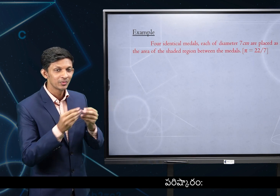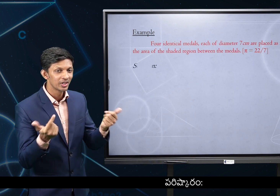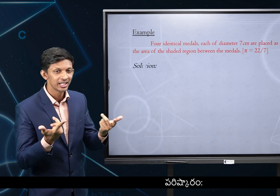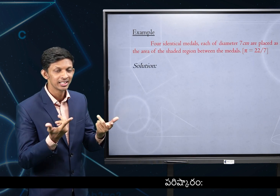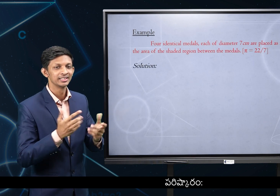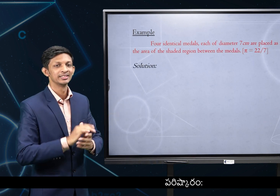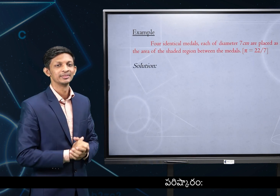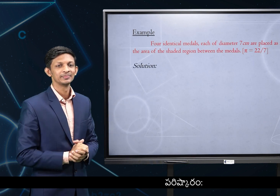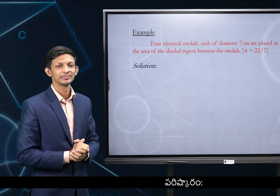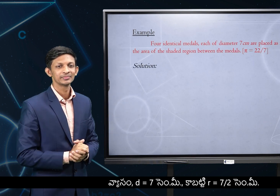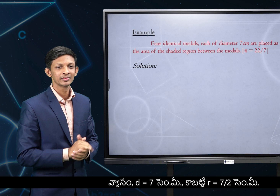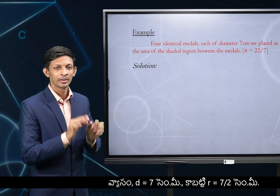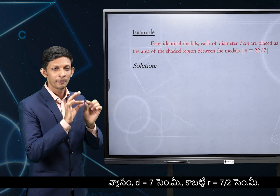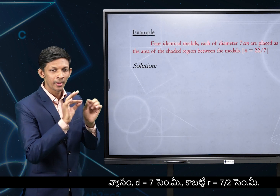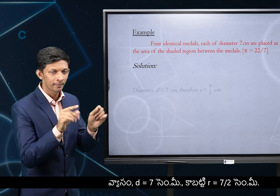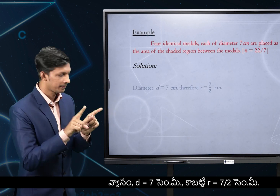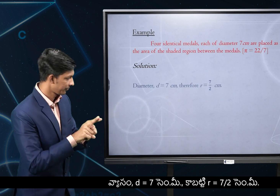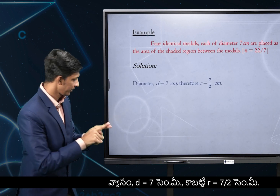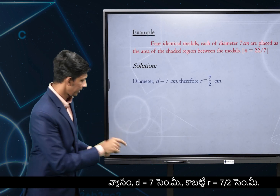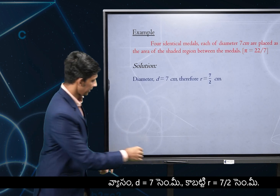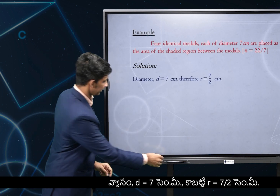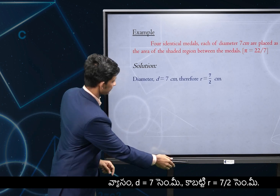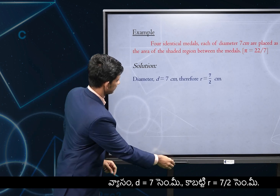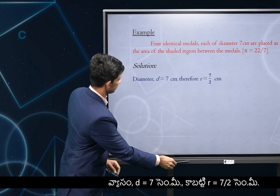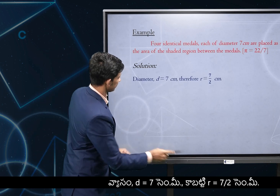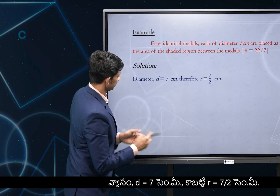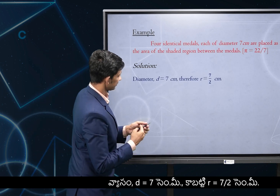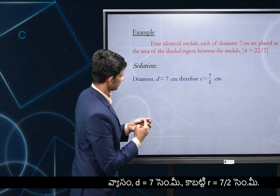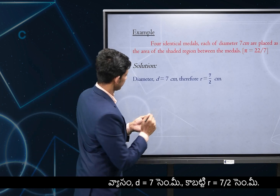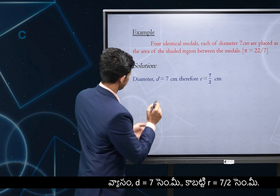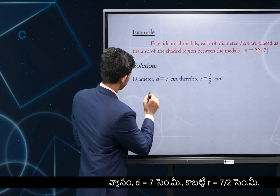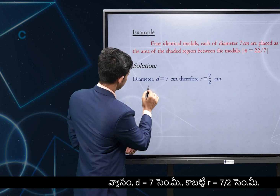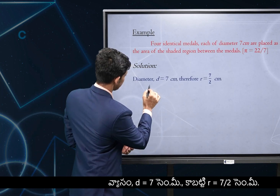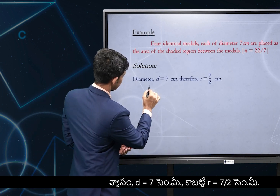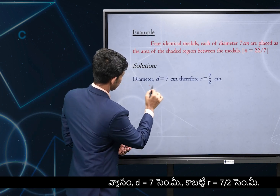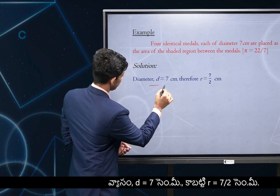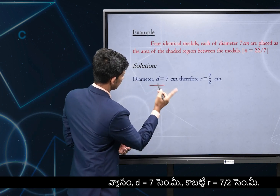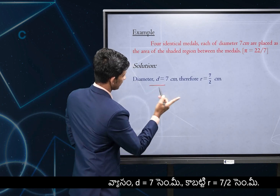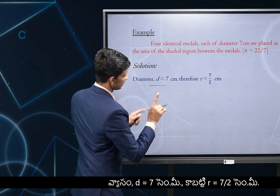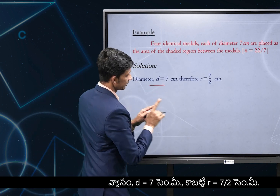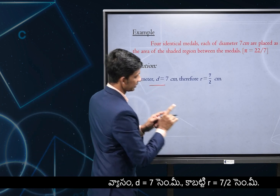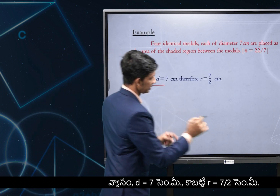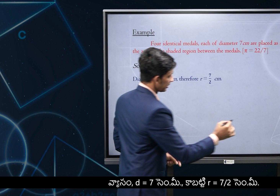పరిష్కారం: వ్యాసం d = 7 సెంటీమీటర్లు కాబట్టి r